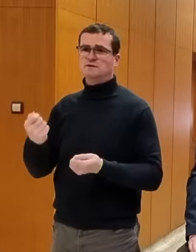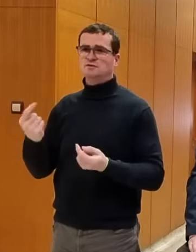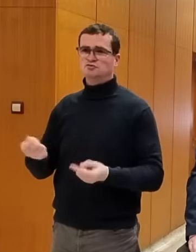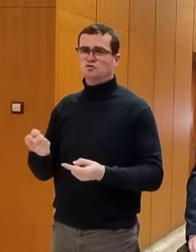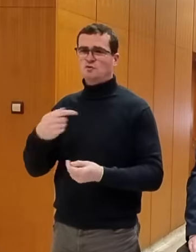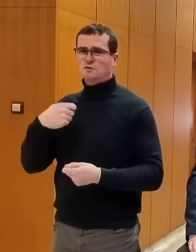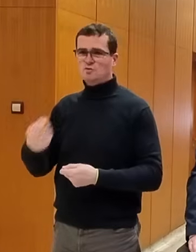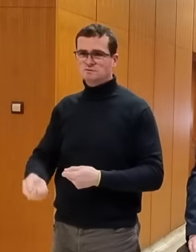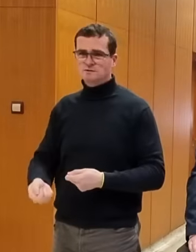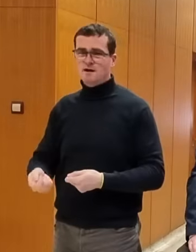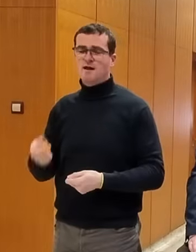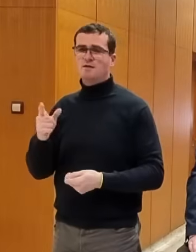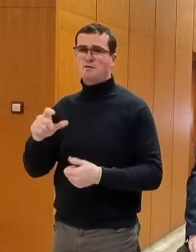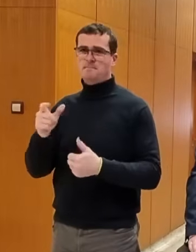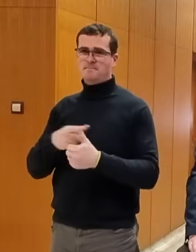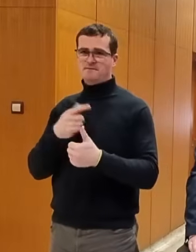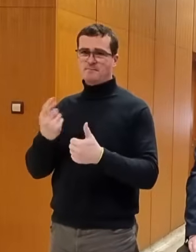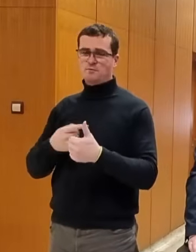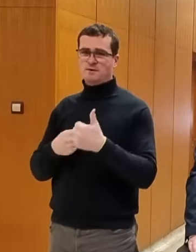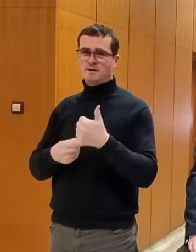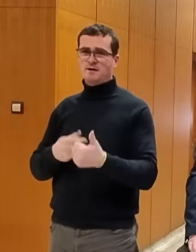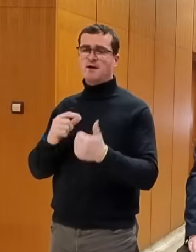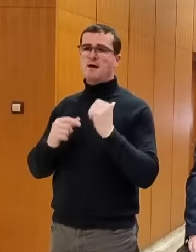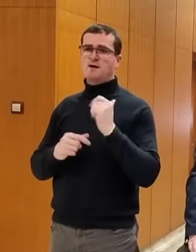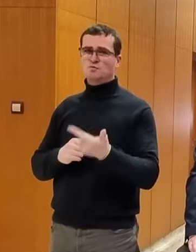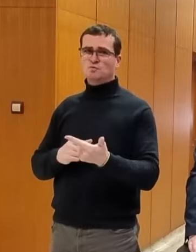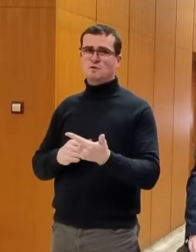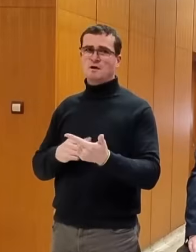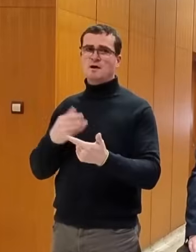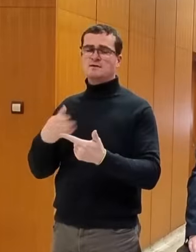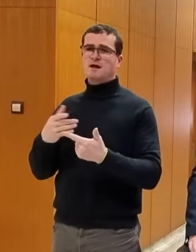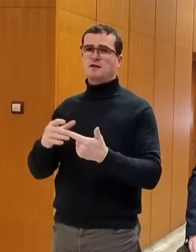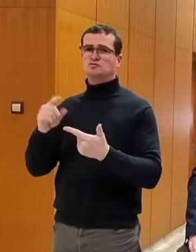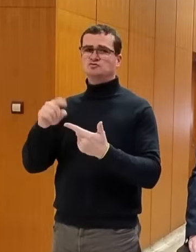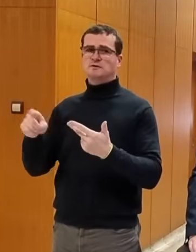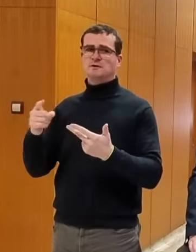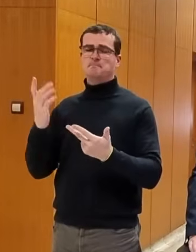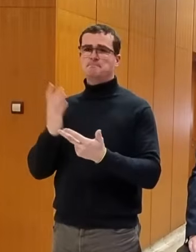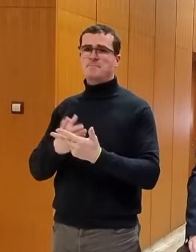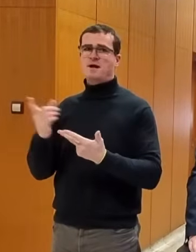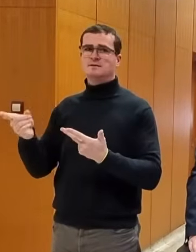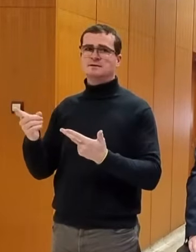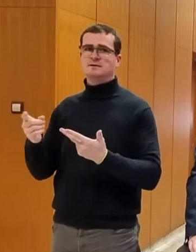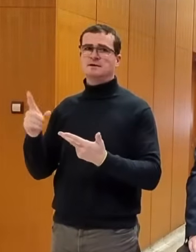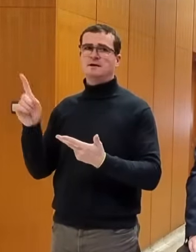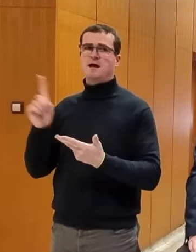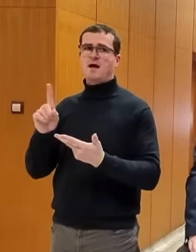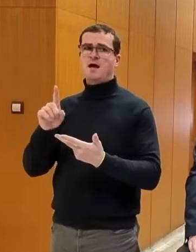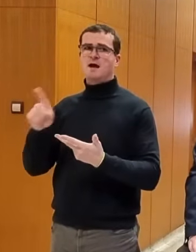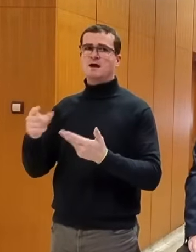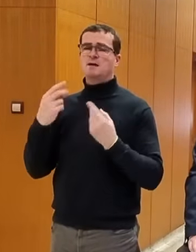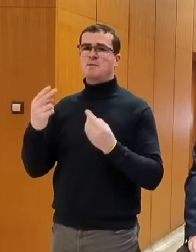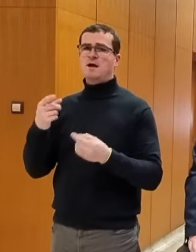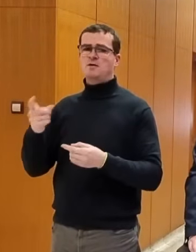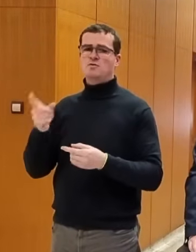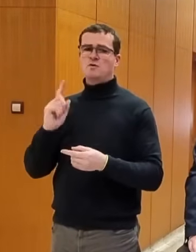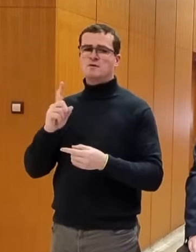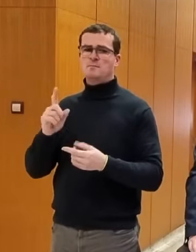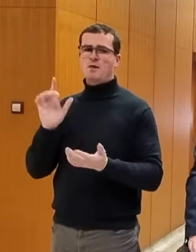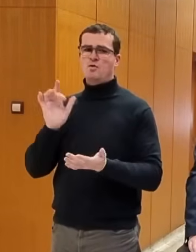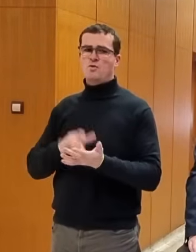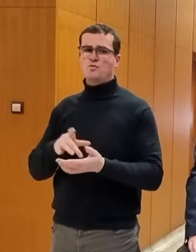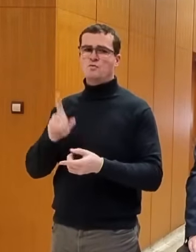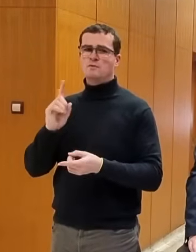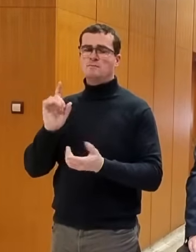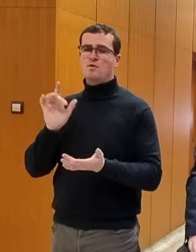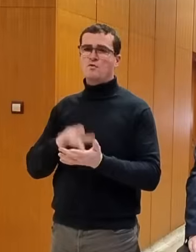ktorý nadobudol. Hej, čiže to je prvá podmienka. A druhá podmienka v tých ďalších odsekoch je napísané, že akého majetku by sa to nemalo dotknúť, že by